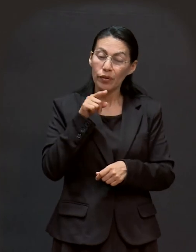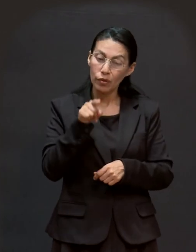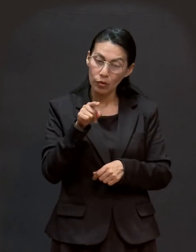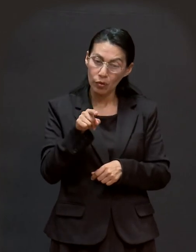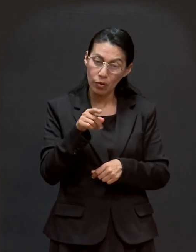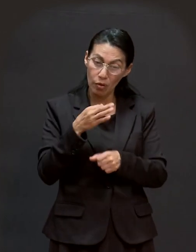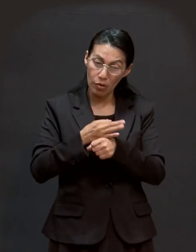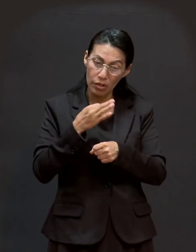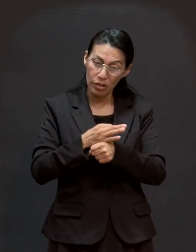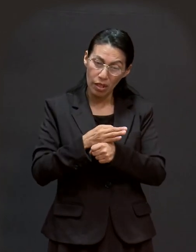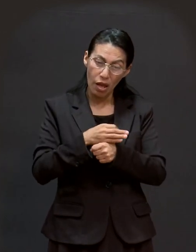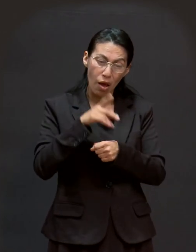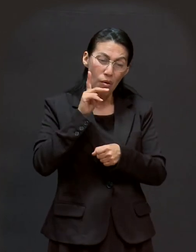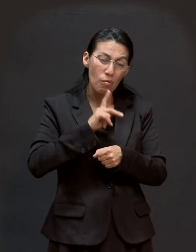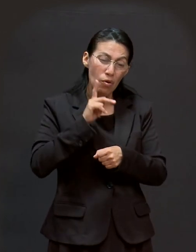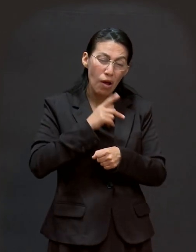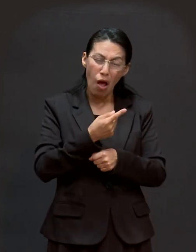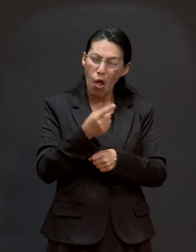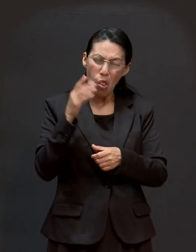predicas